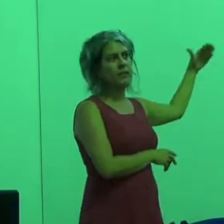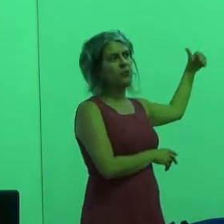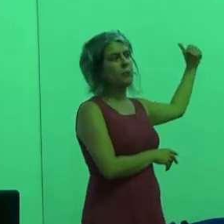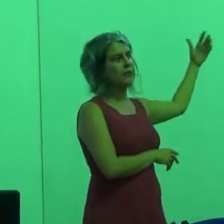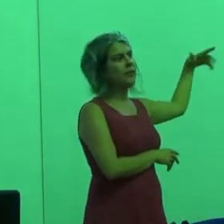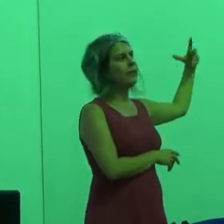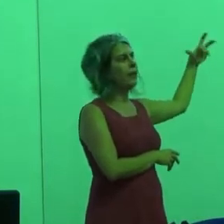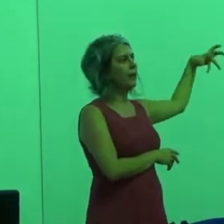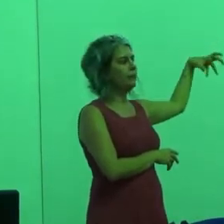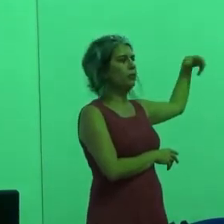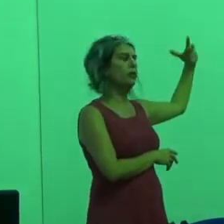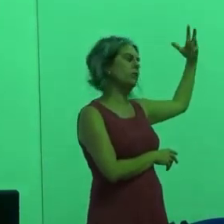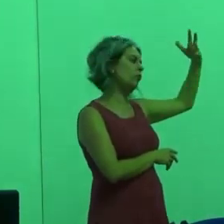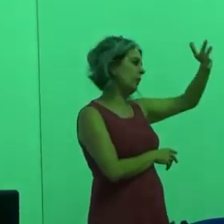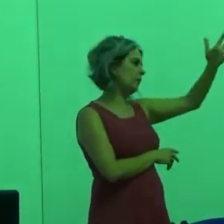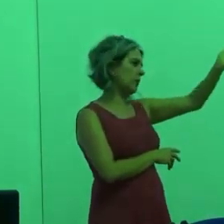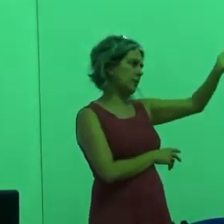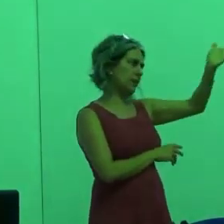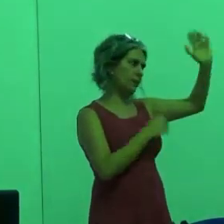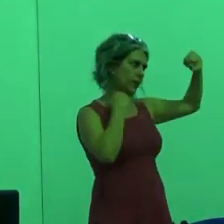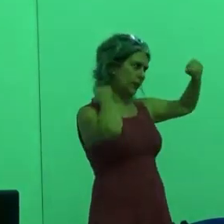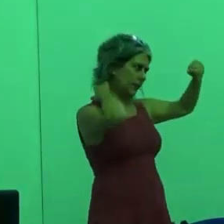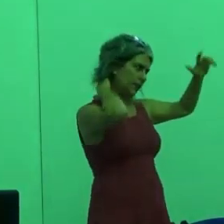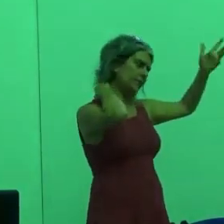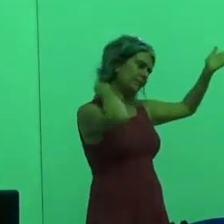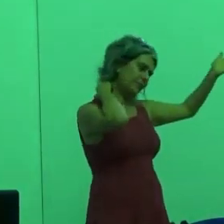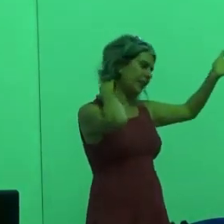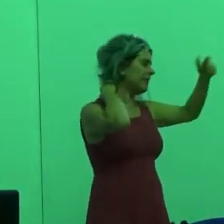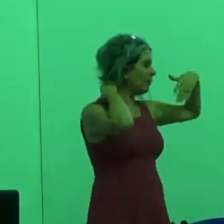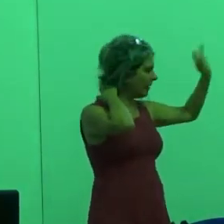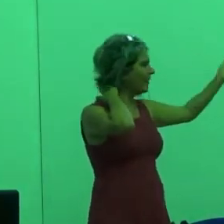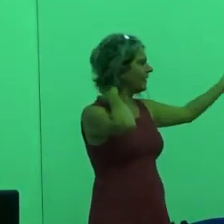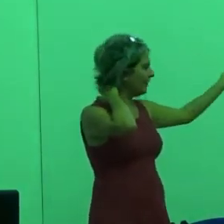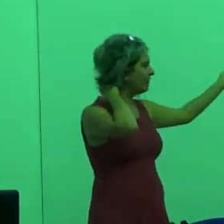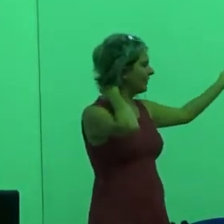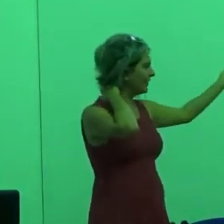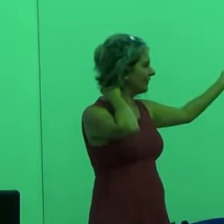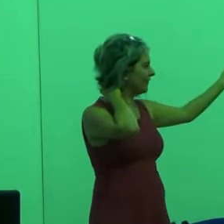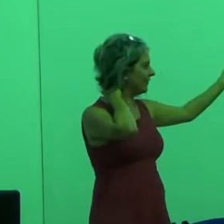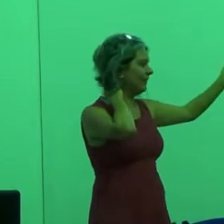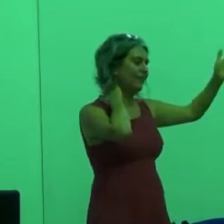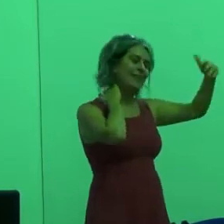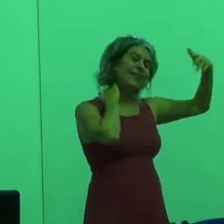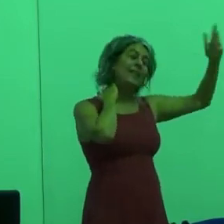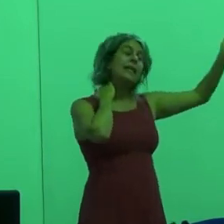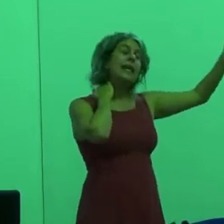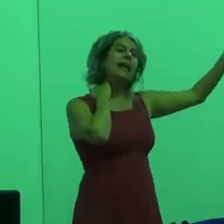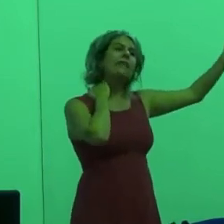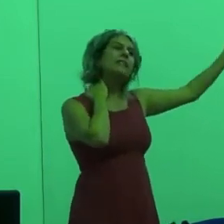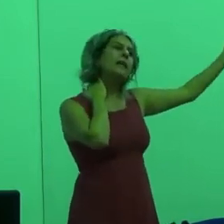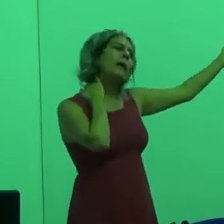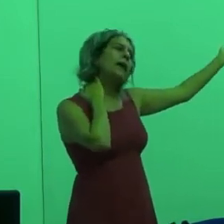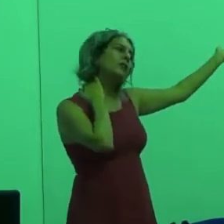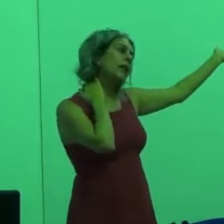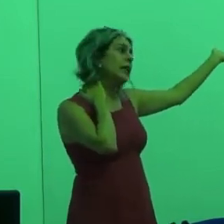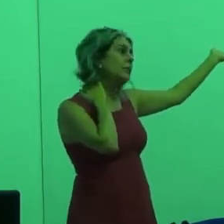se pensar que ela figura, desculpa, eu não sei se tem alguém aqui, mas é delicado falar isso. Ela fazia parte da Libre,